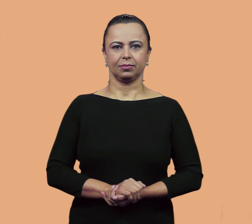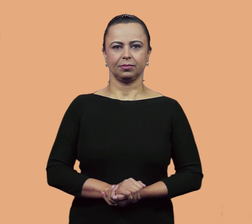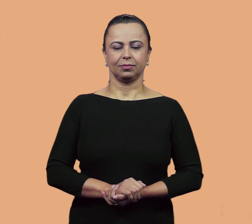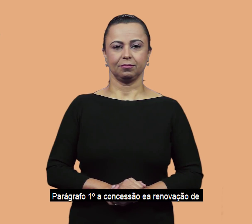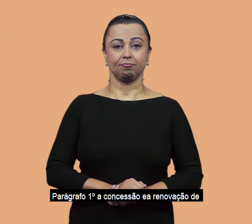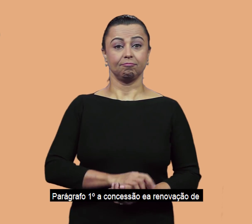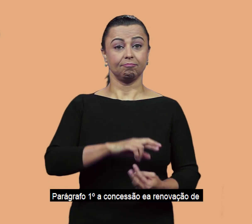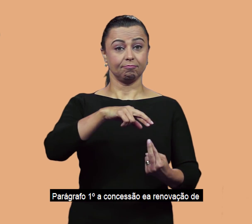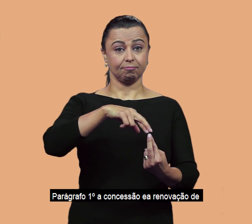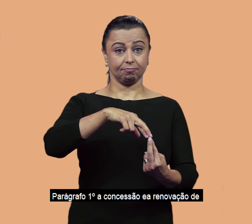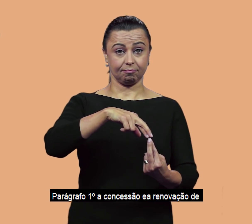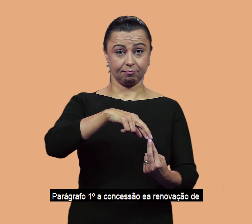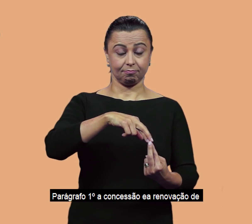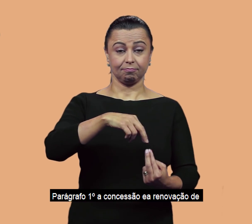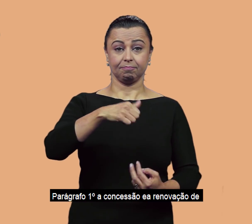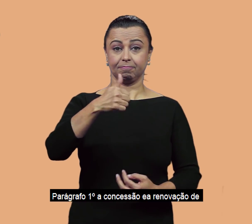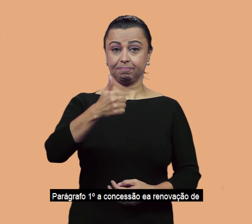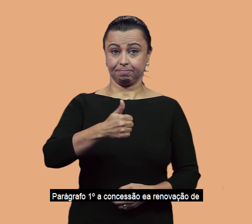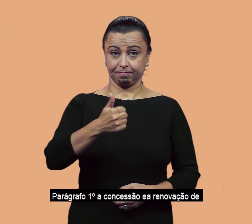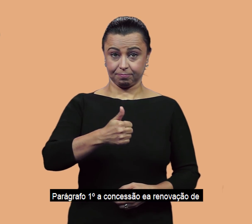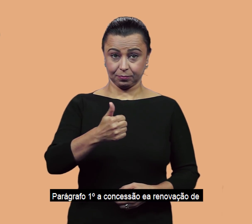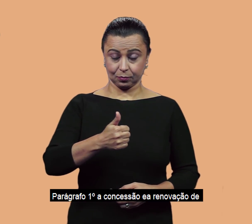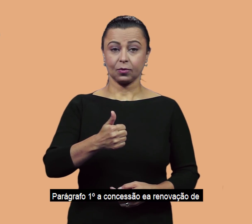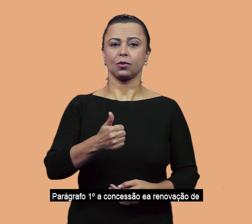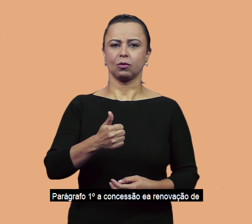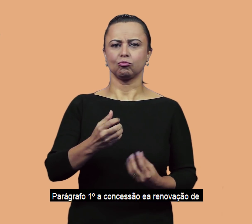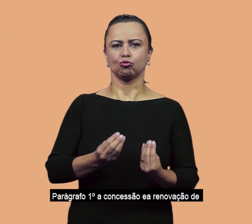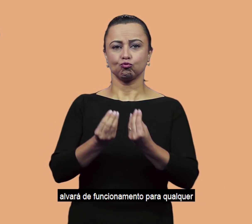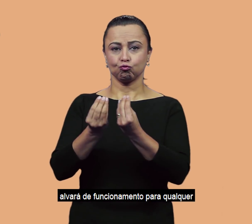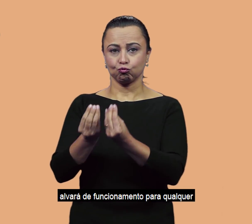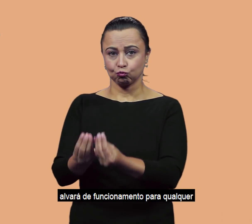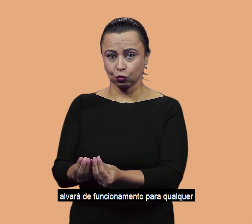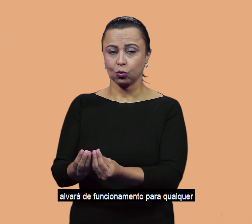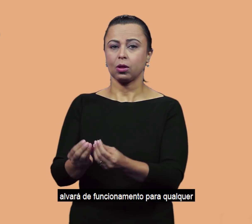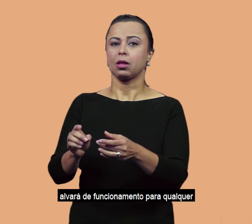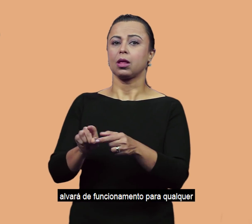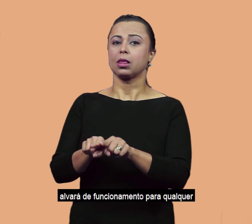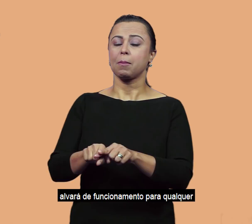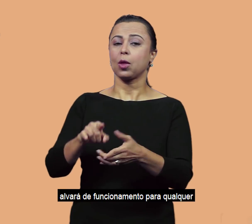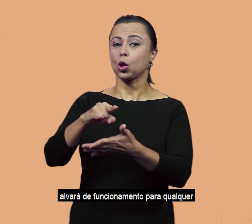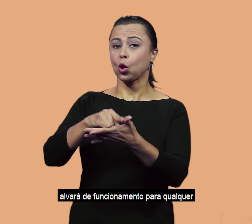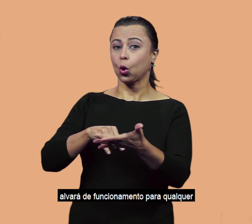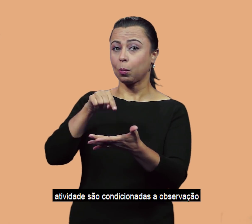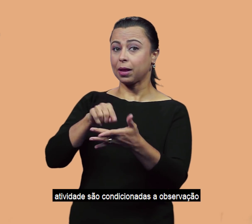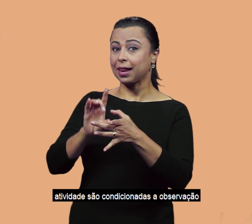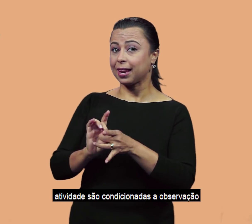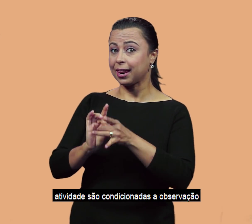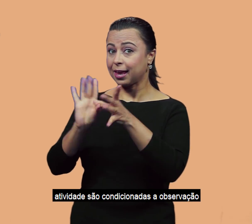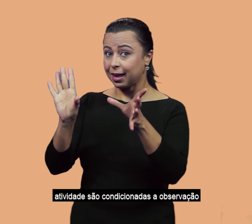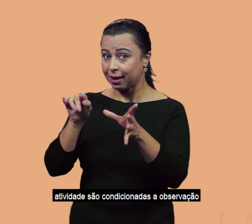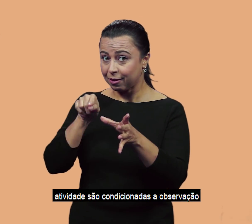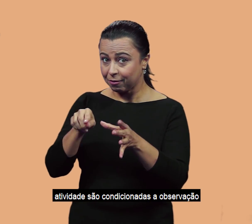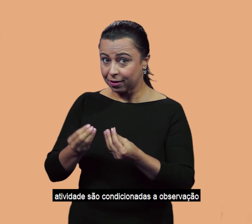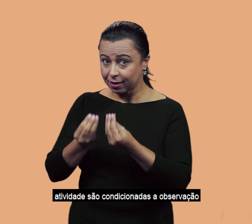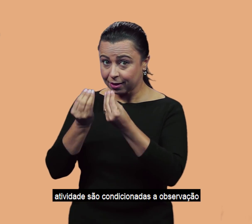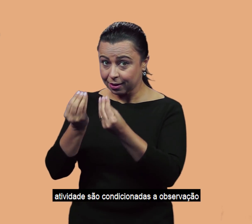1º a concessão ea renovação de alvará de funcionamento para qualquer atividade são condicionadas a